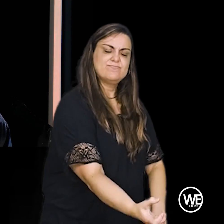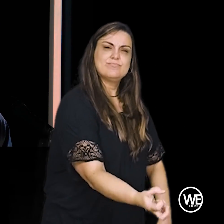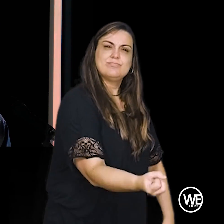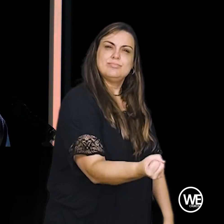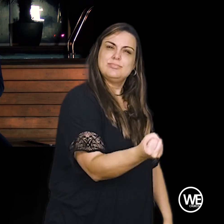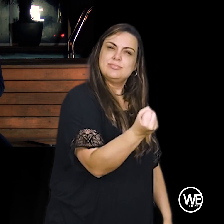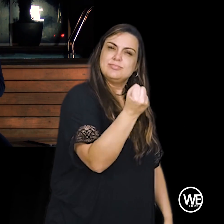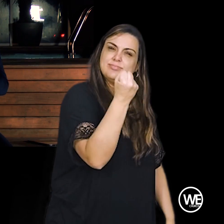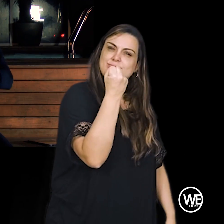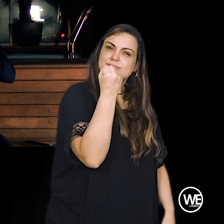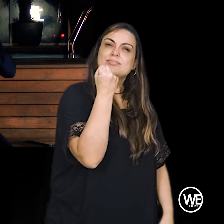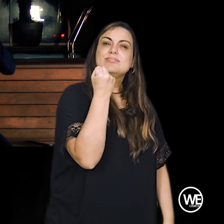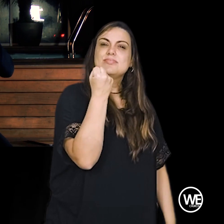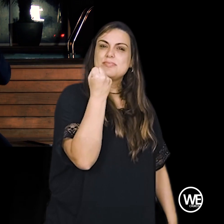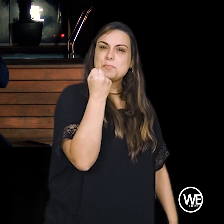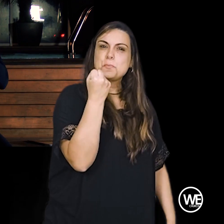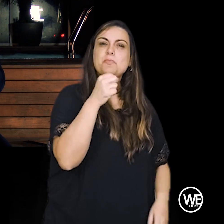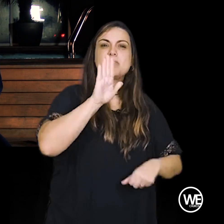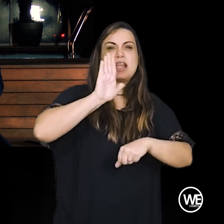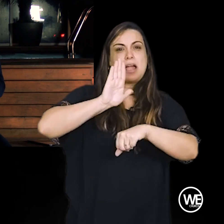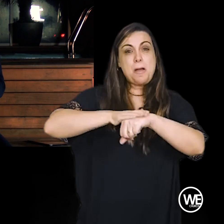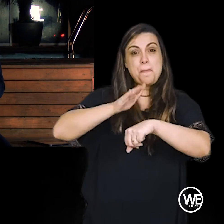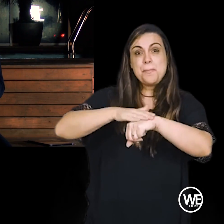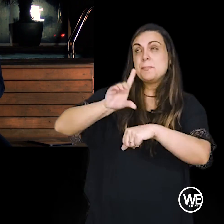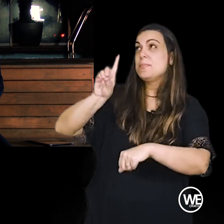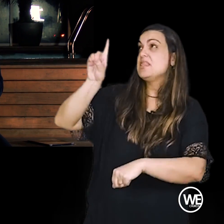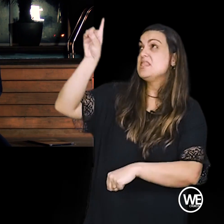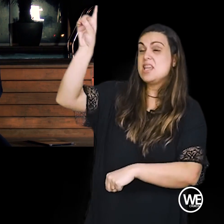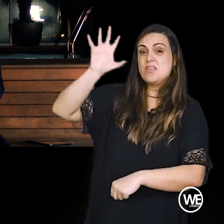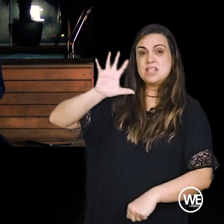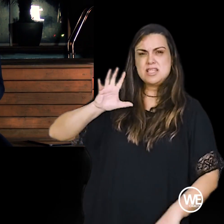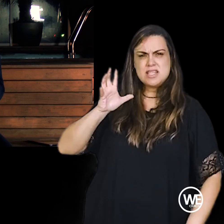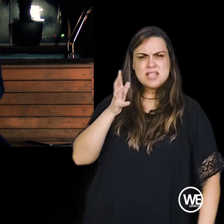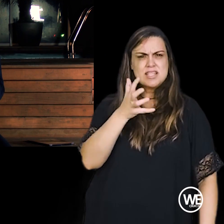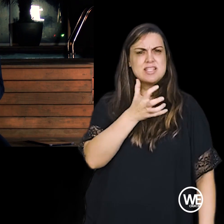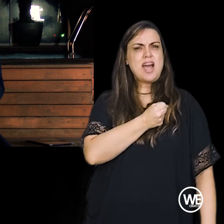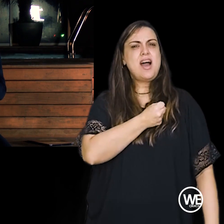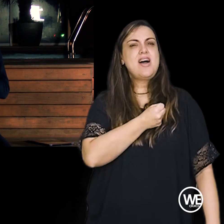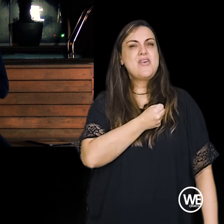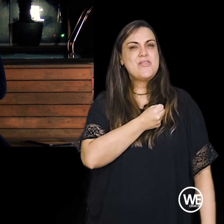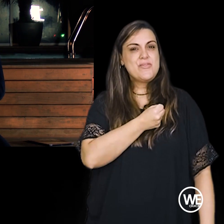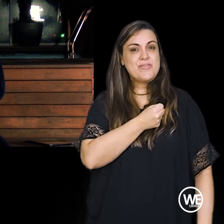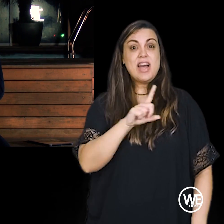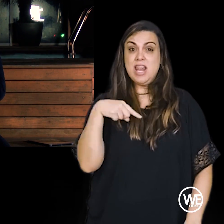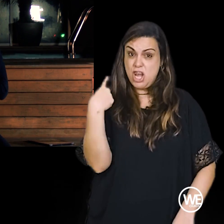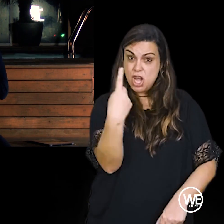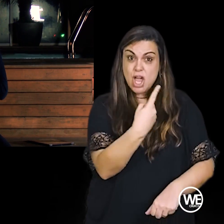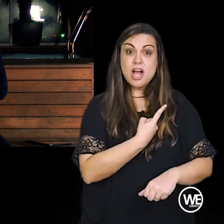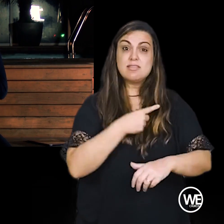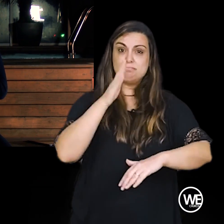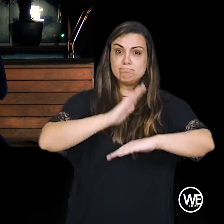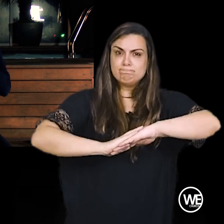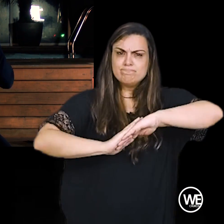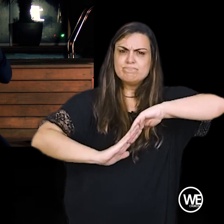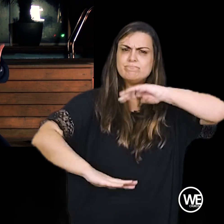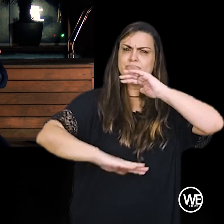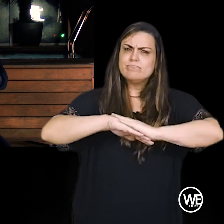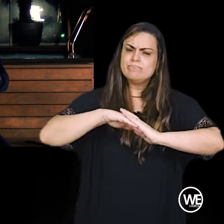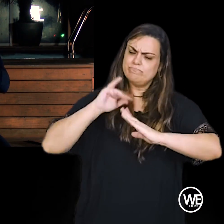levantar. E a mão de Deus que salva e as nossas mãos